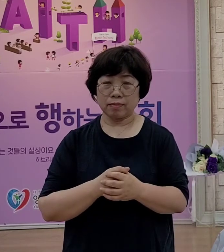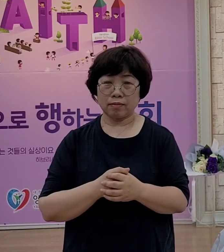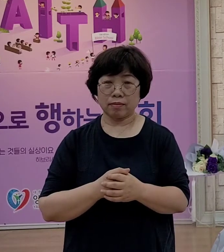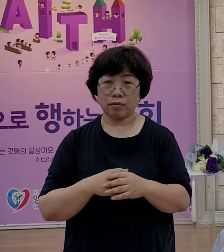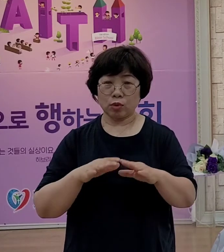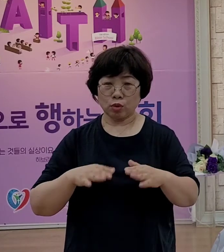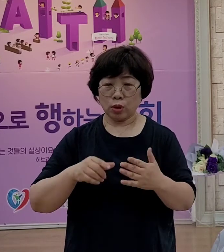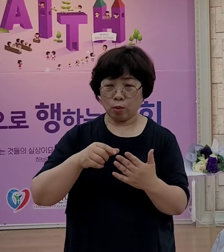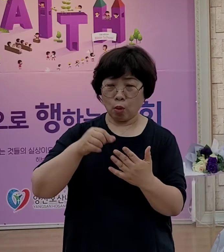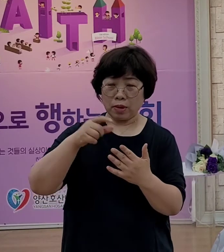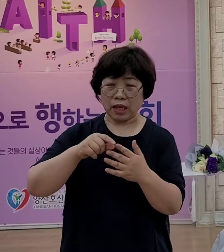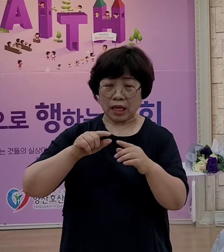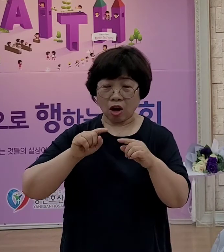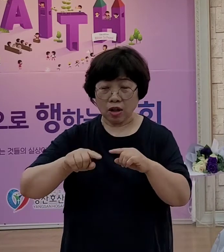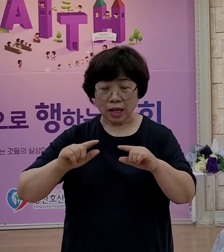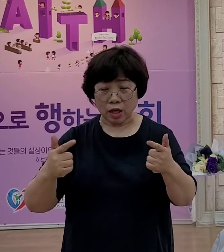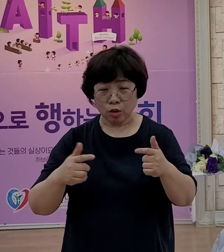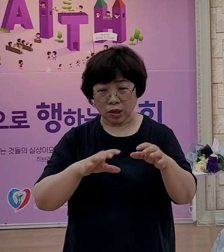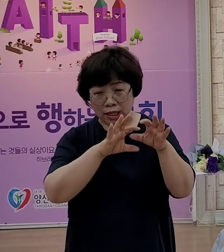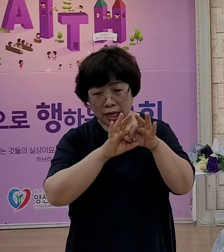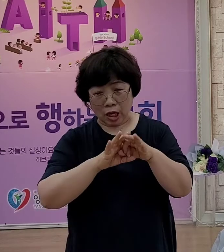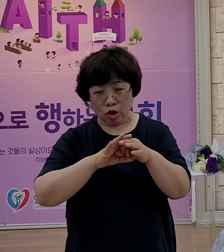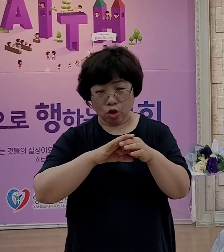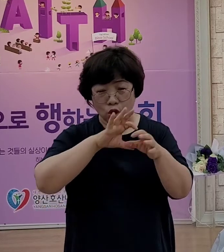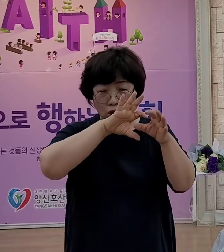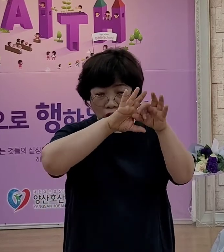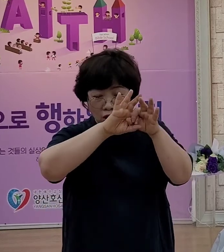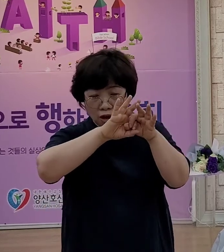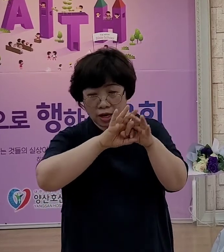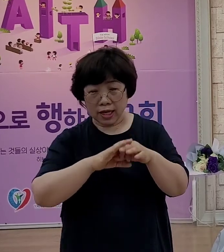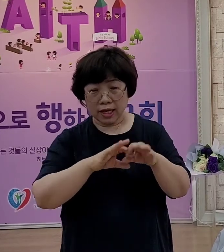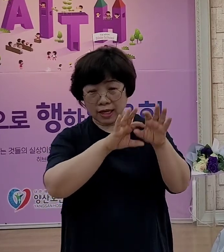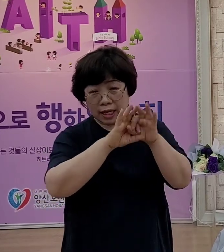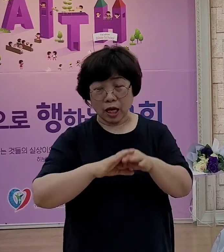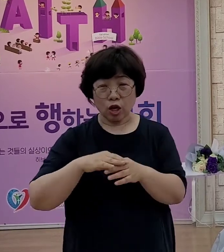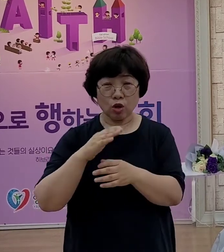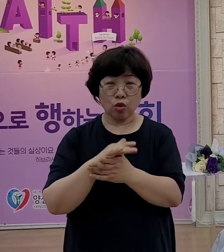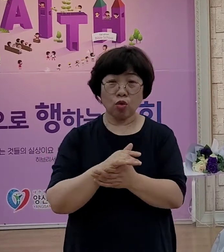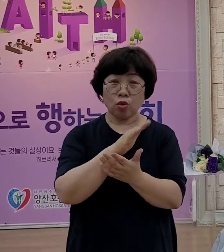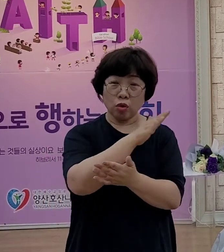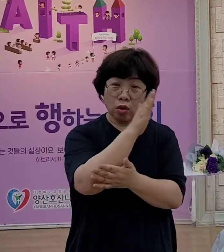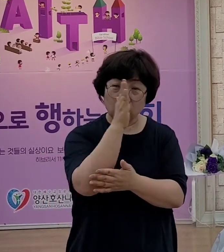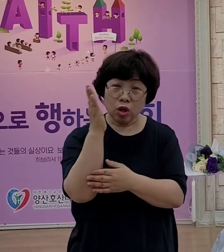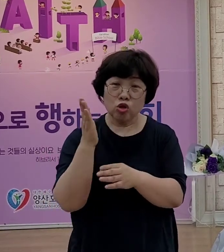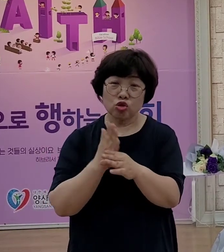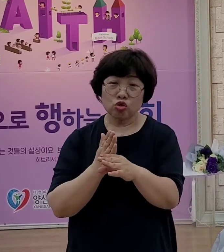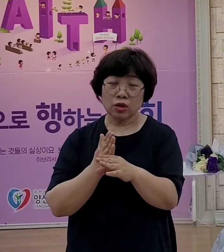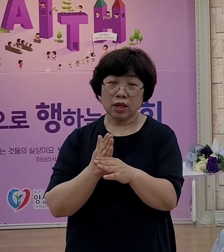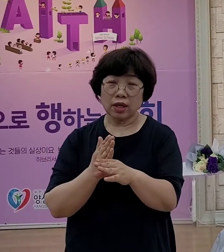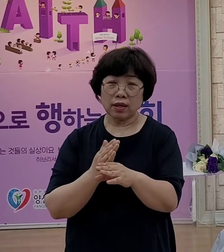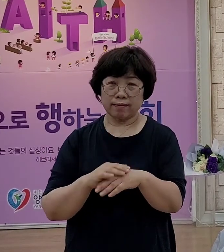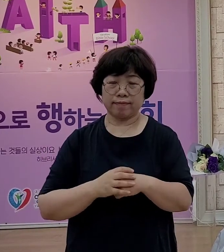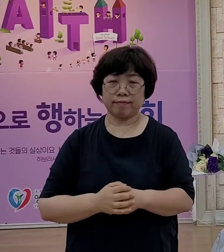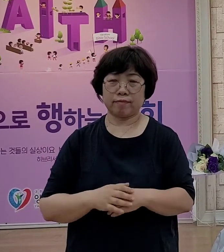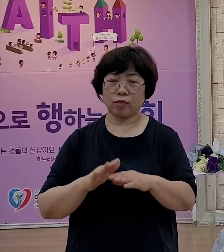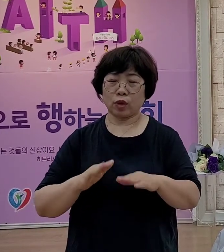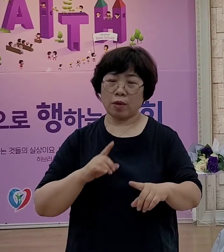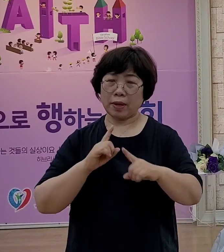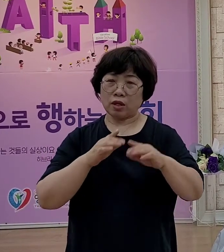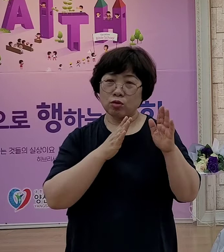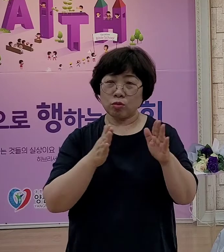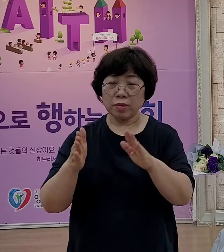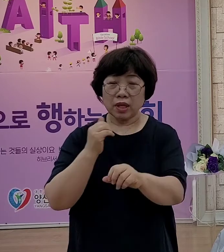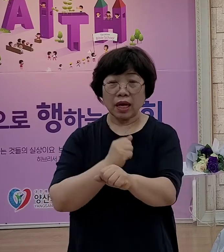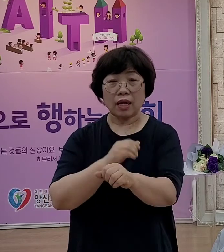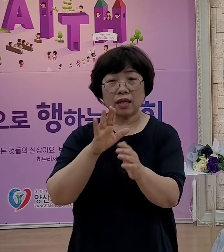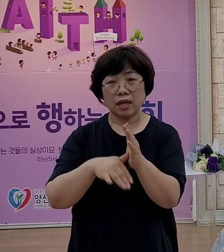한 게 아니라 여러분 아시다시피 계속 절대로 강의를 하는데 오늘 저도 이 말씀을 준비하면서